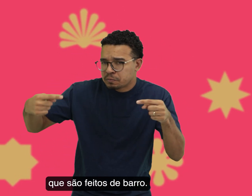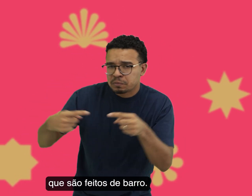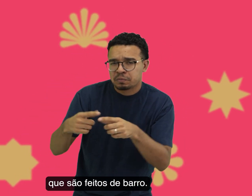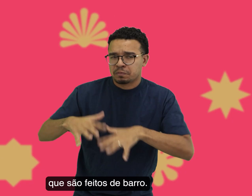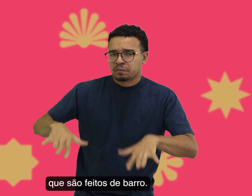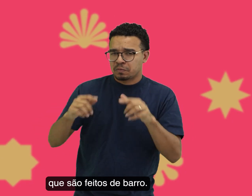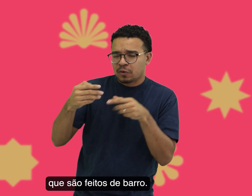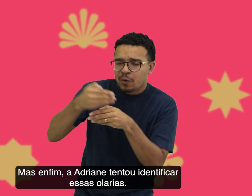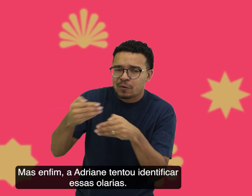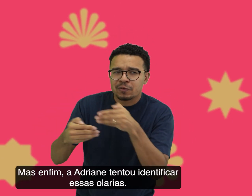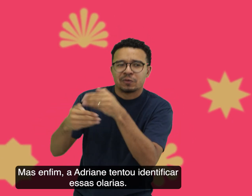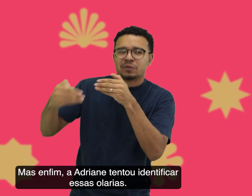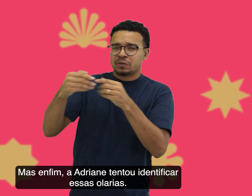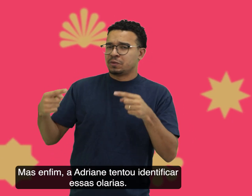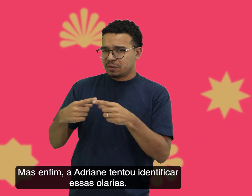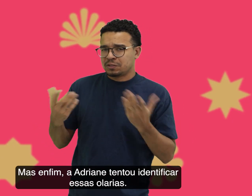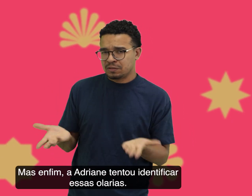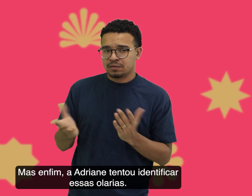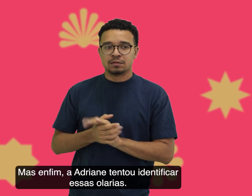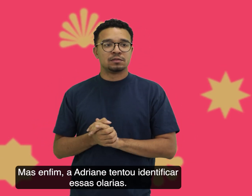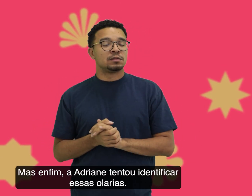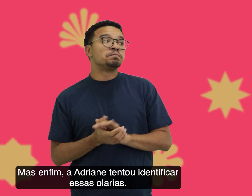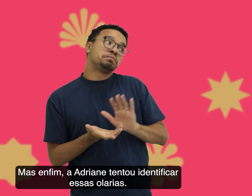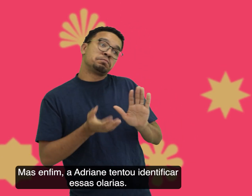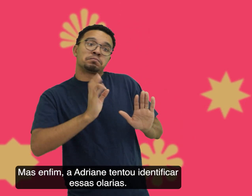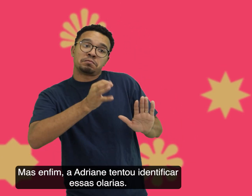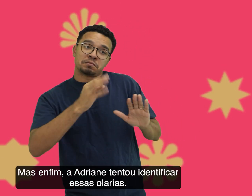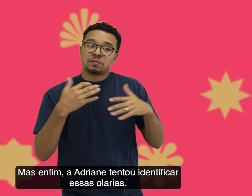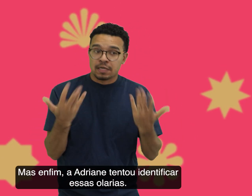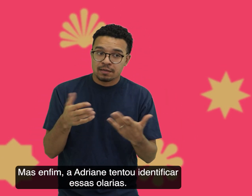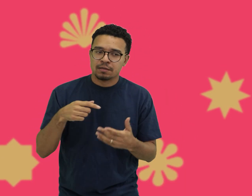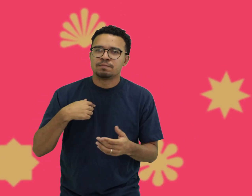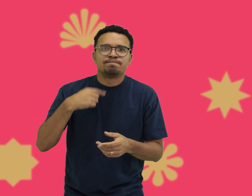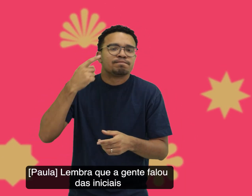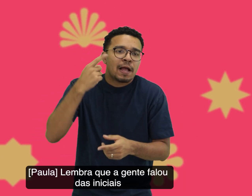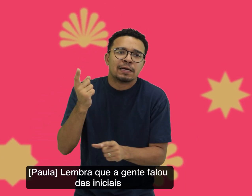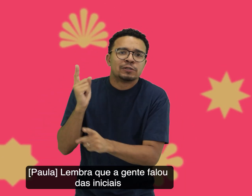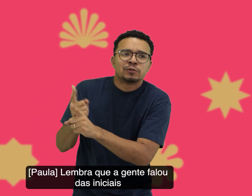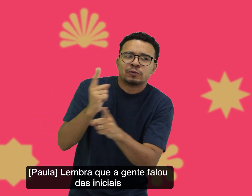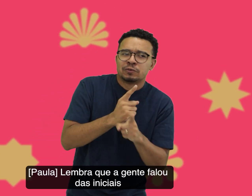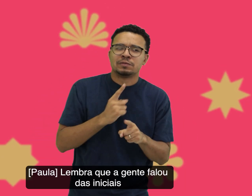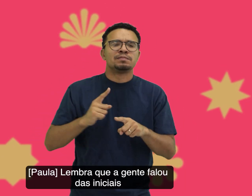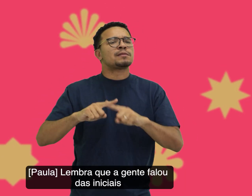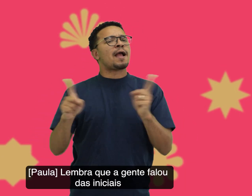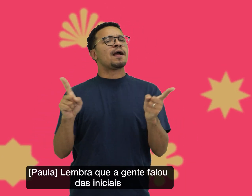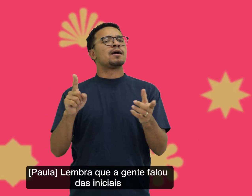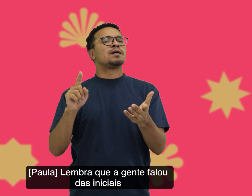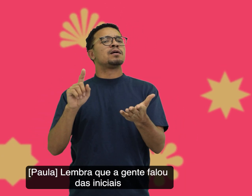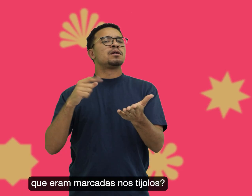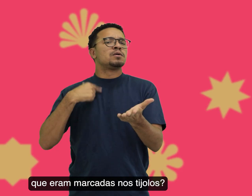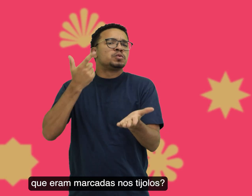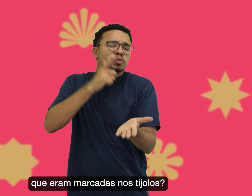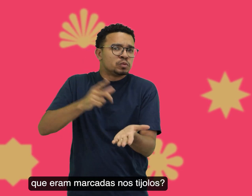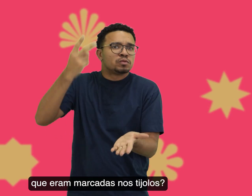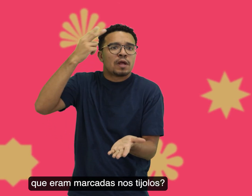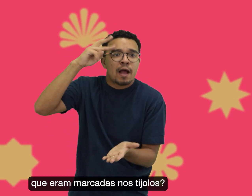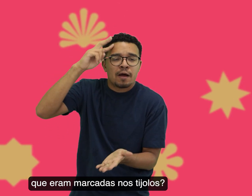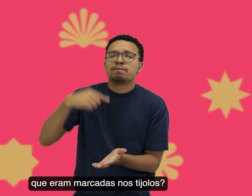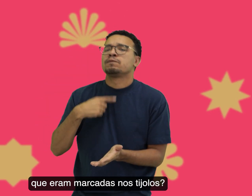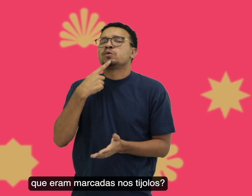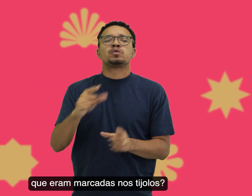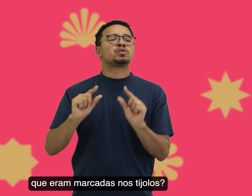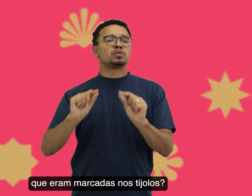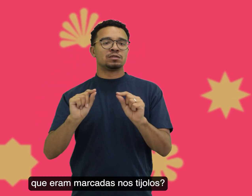tijolos, que são feitos de barro. Mas enfim, a Adriane tentou identificar essas olarias. Lembra que a gente falou das iniciais